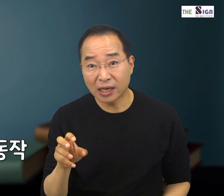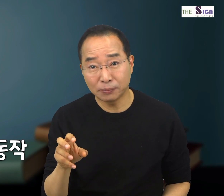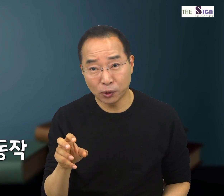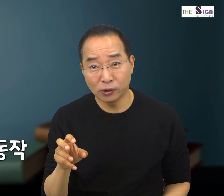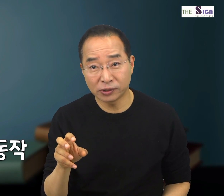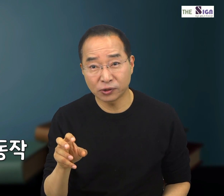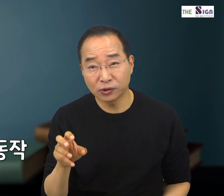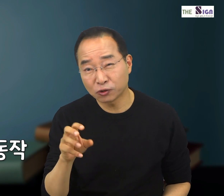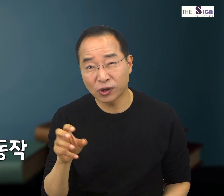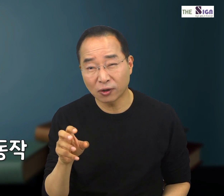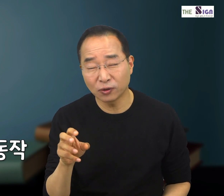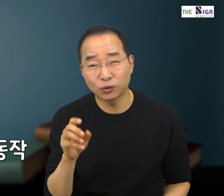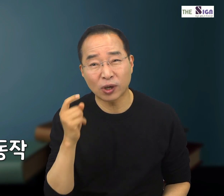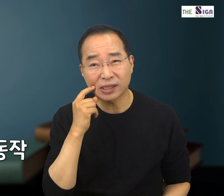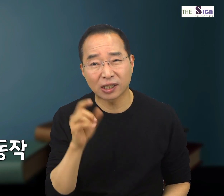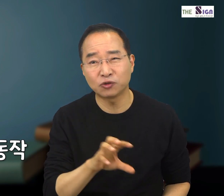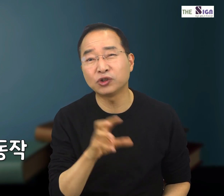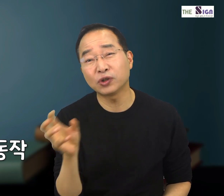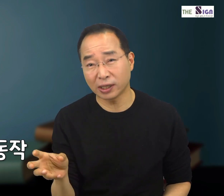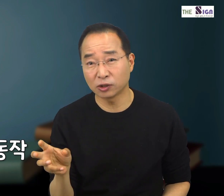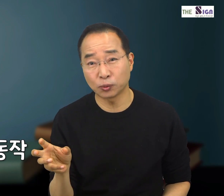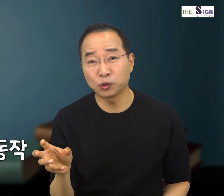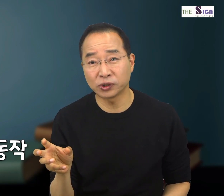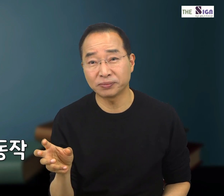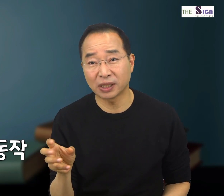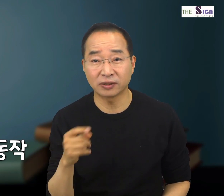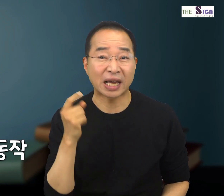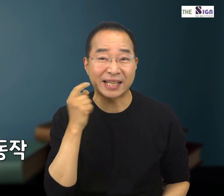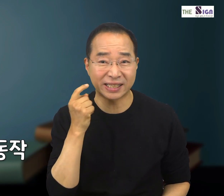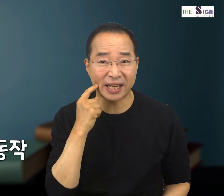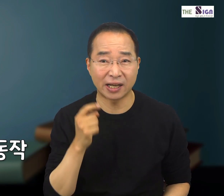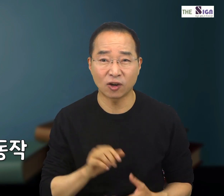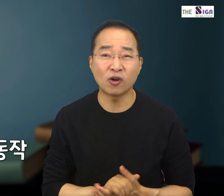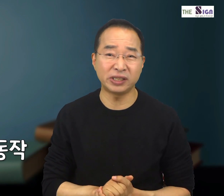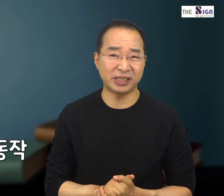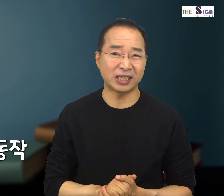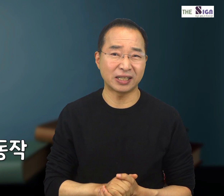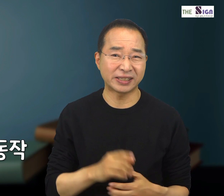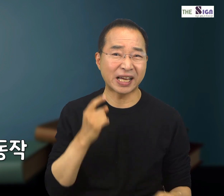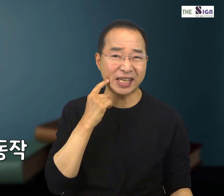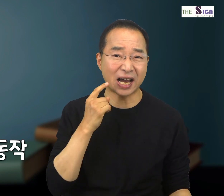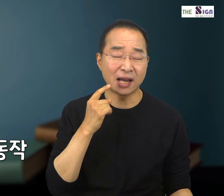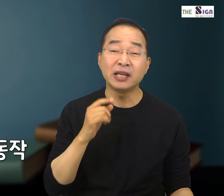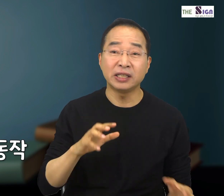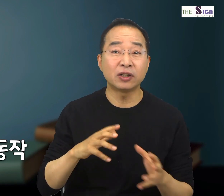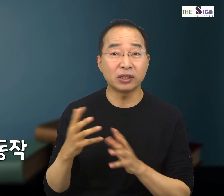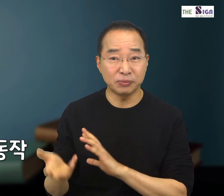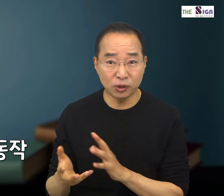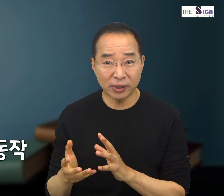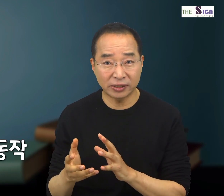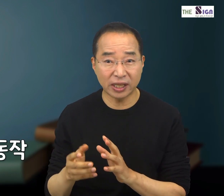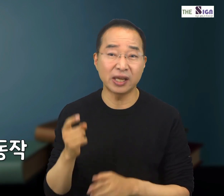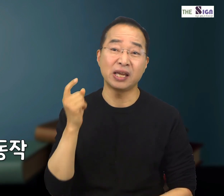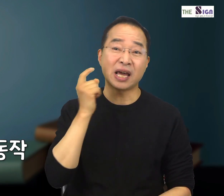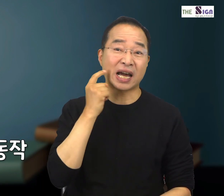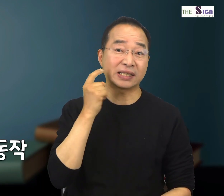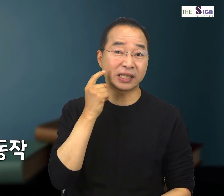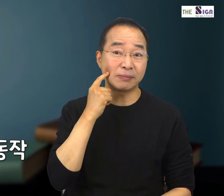표현을 쓰죠. 근데 수화로는 이 가짜가 뒤로 나는 게 좀 좋습니다. 그래서 가짜야, 거짓이야, 사기야 이런 의미로 할 때 가짜를 많이